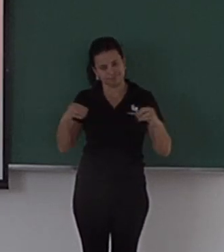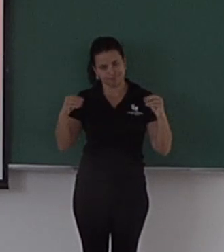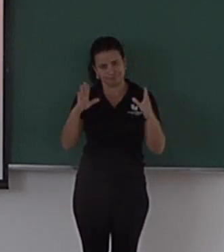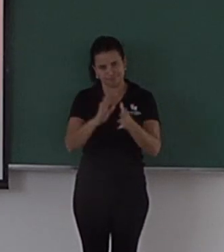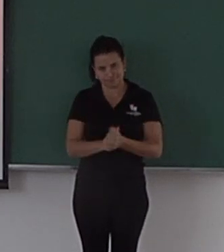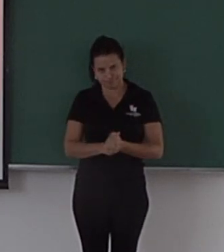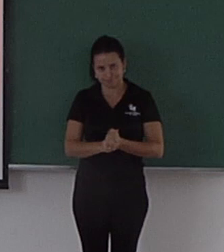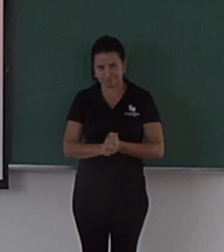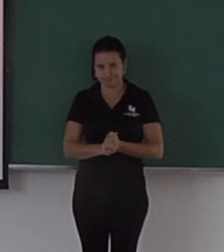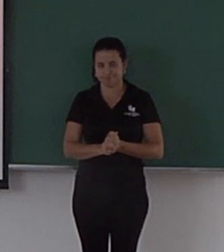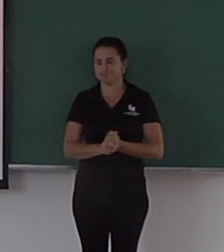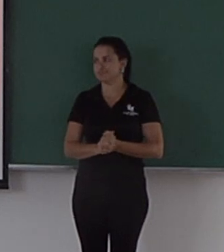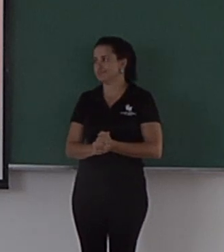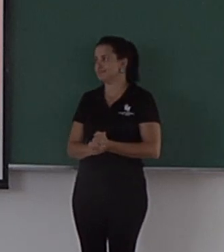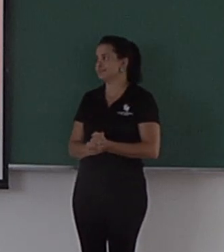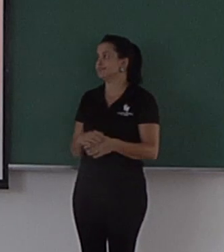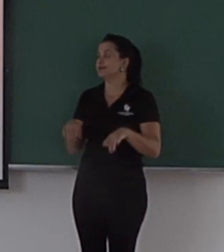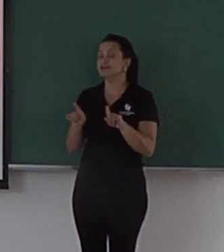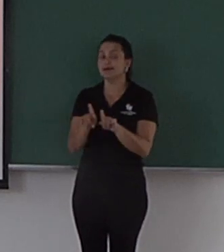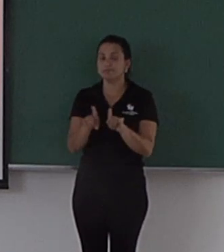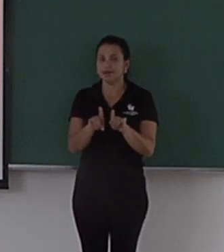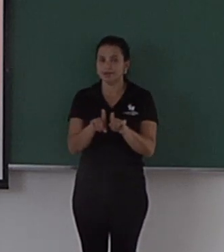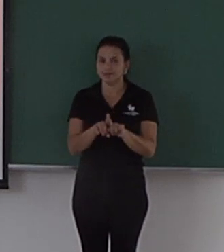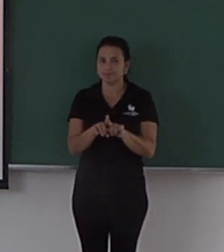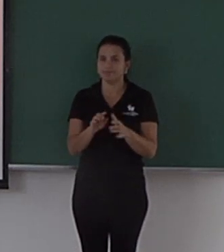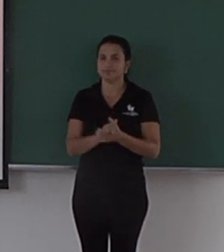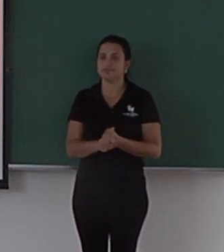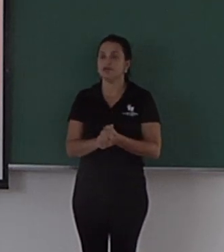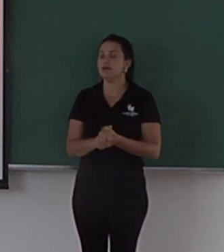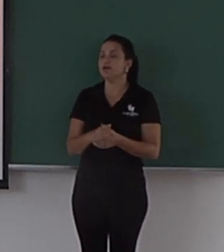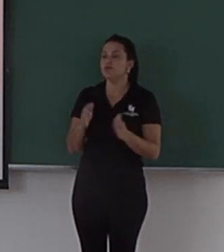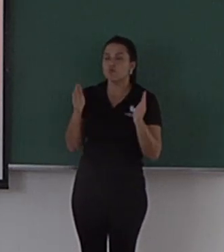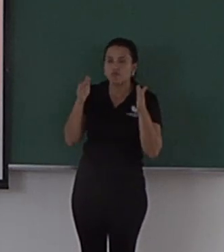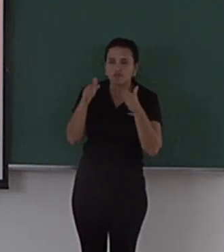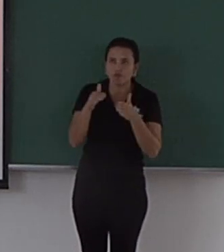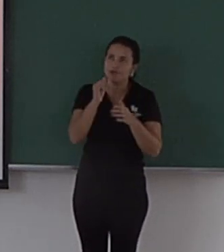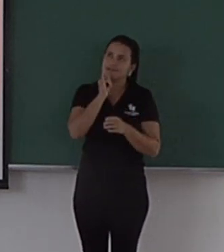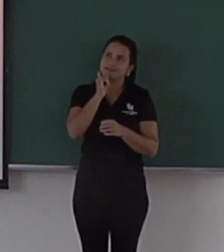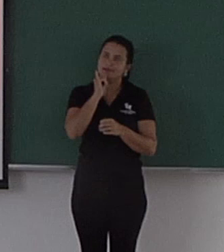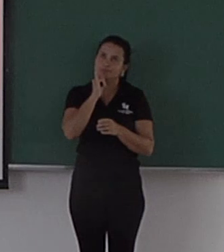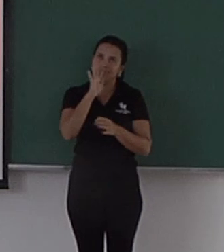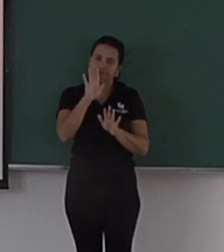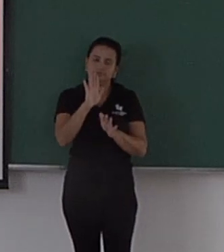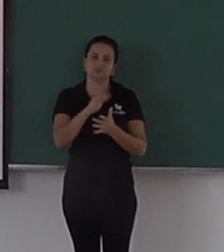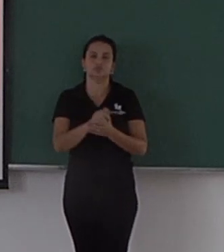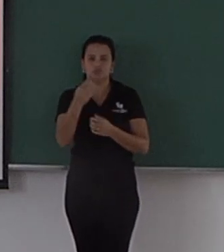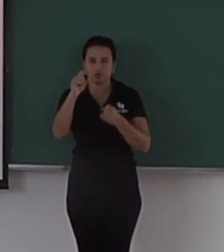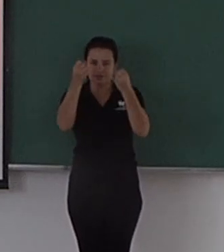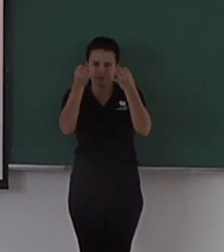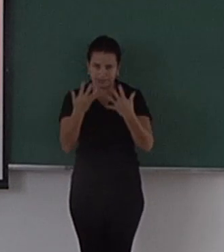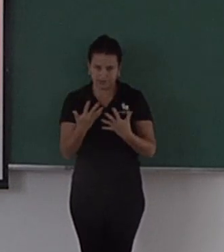laborativa. Está relacionado ainda com a irrigação imediata. Então é o seguinte, existe muito